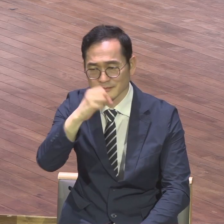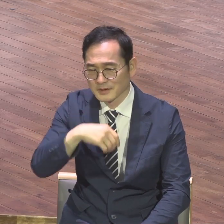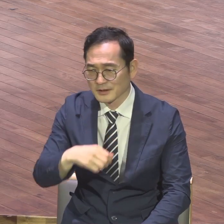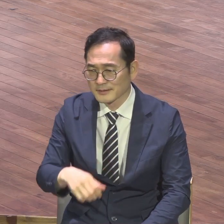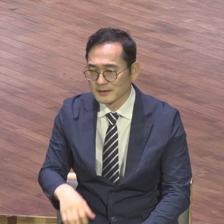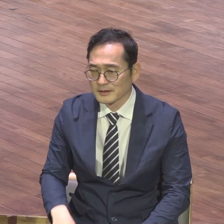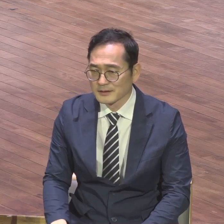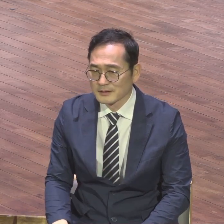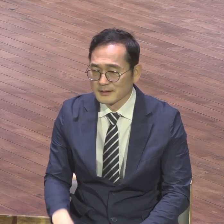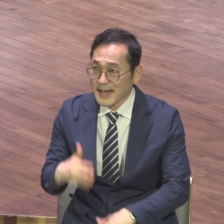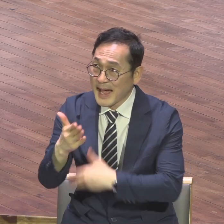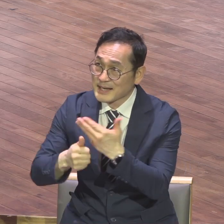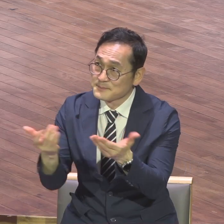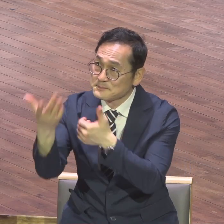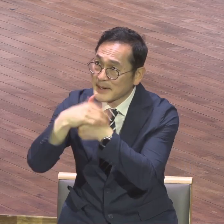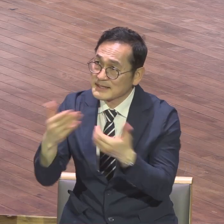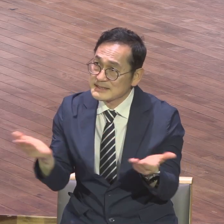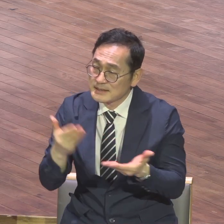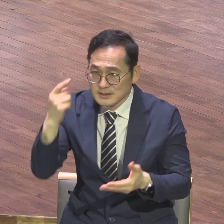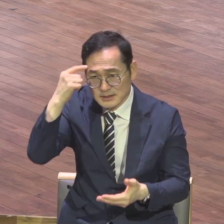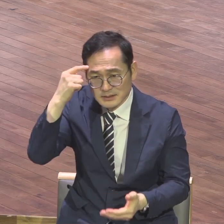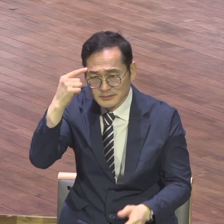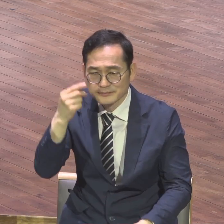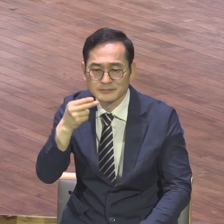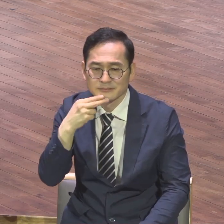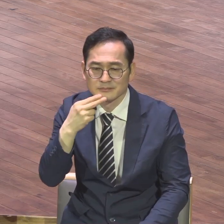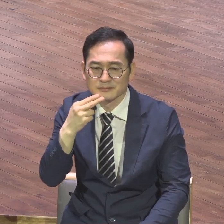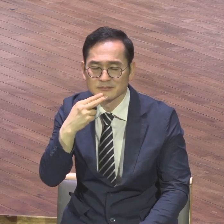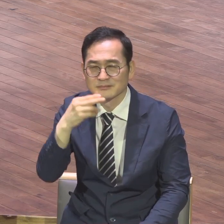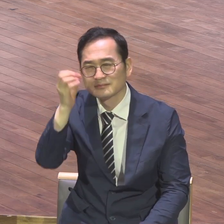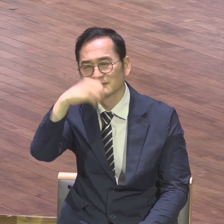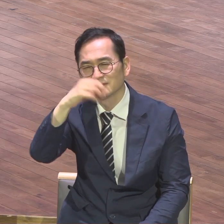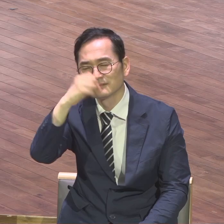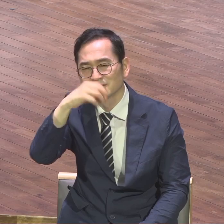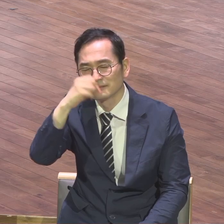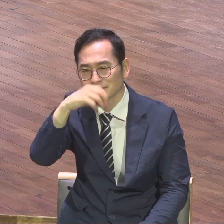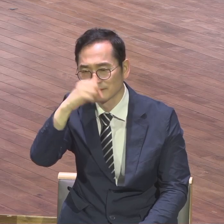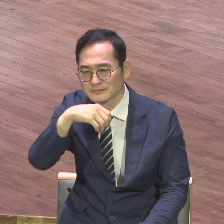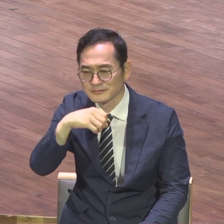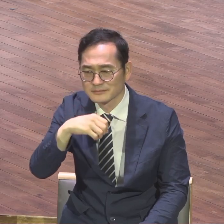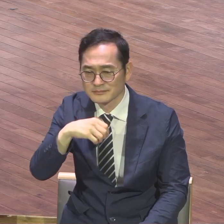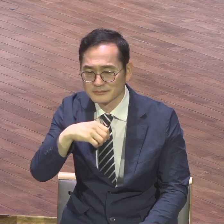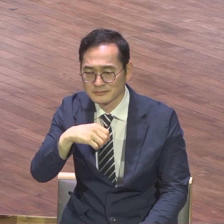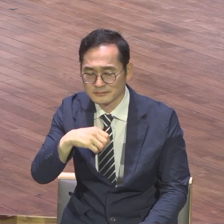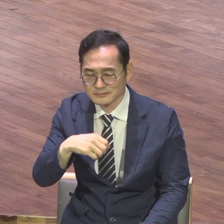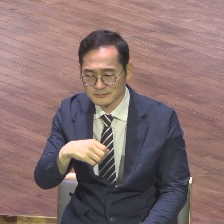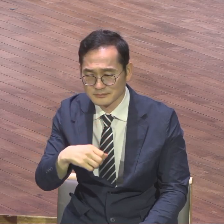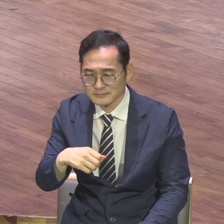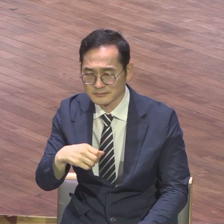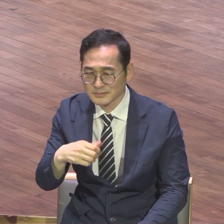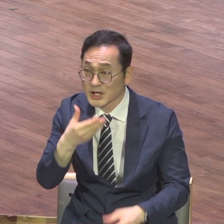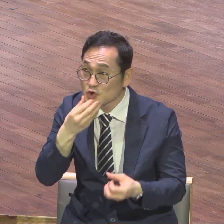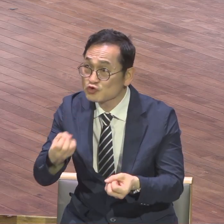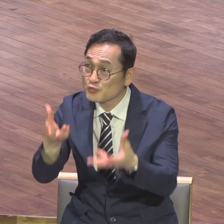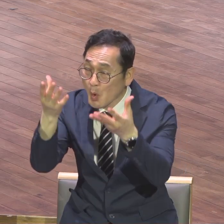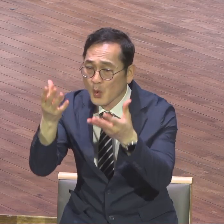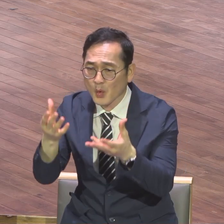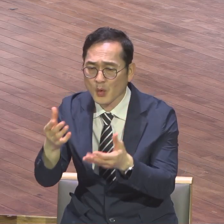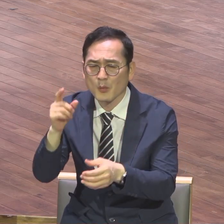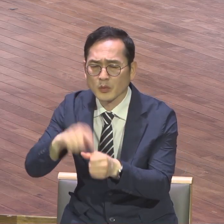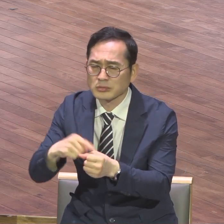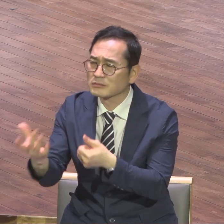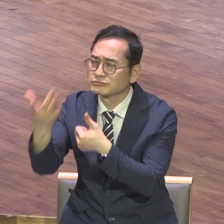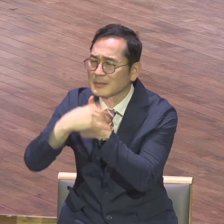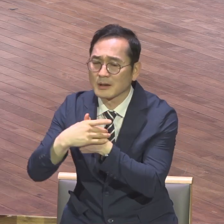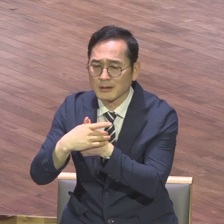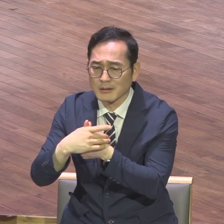하나님이 준 건지 몰라요. 관심이 없어. 그러면 그 직분 축복받으러 준 직분을 통한 축복은 다